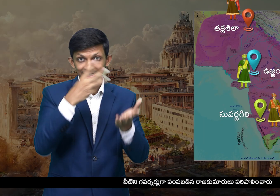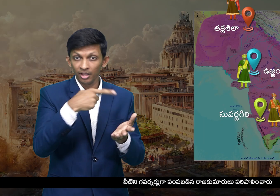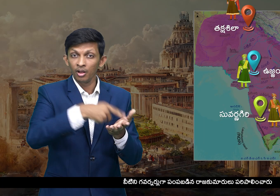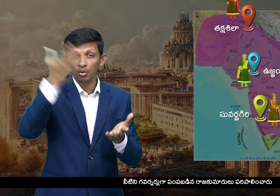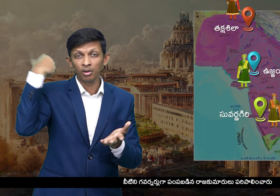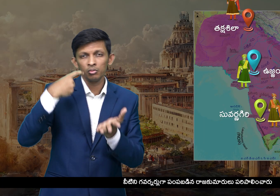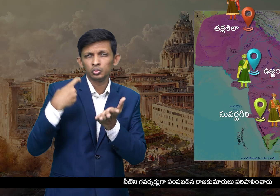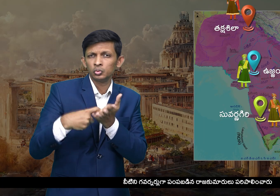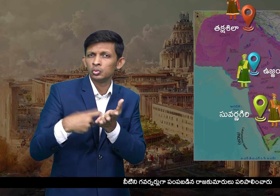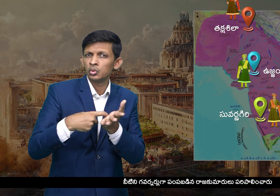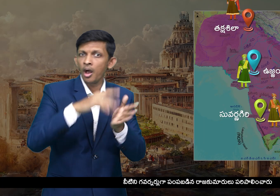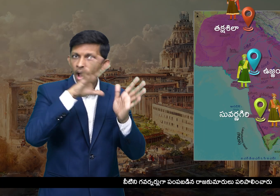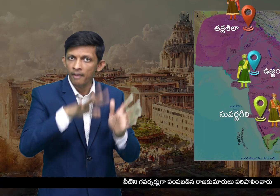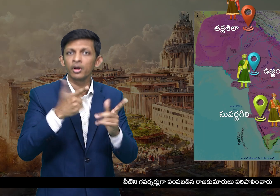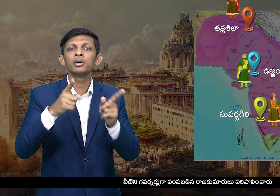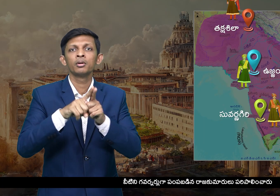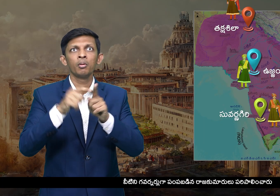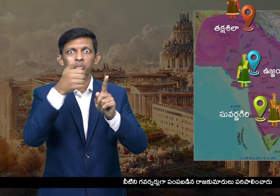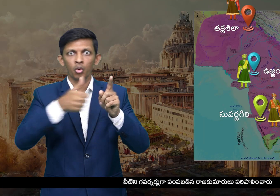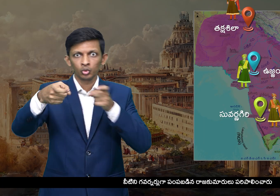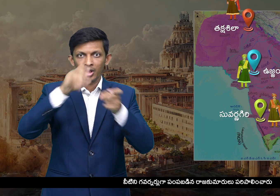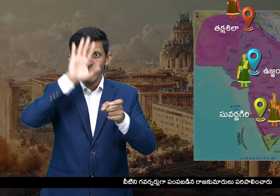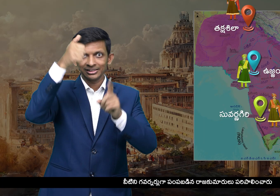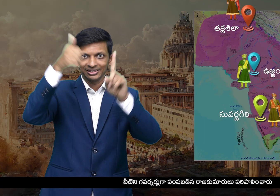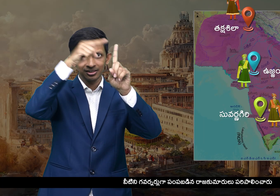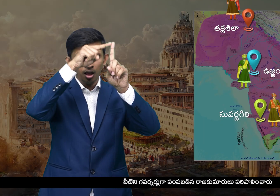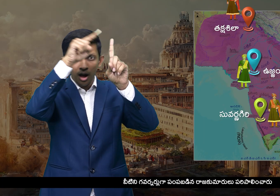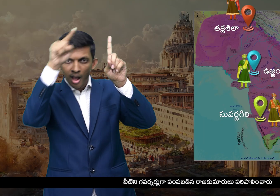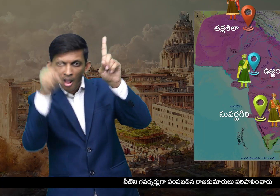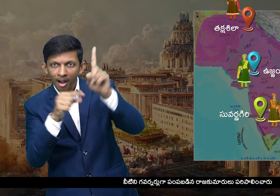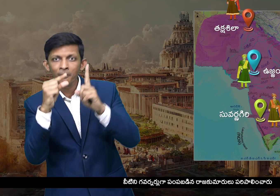వీటిని గవర్నర్లుగా పంపబడిన రాజకుమారులు పరిపాలించారు.